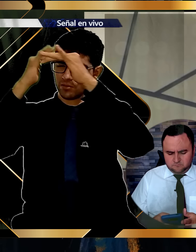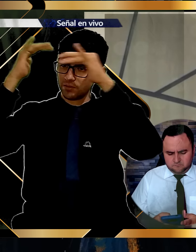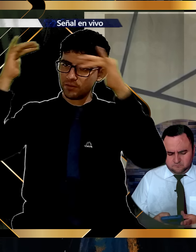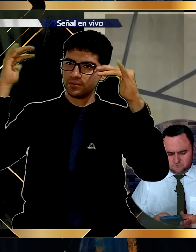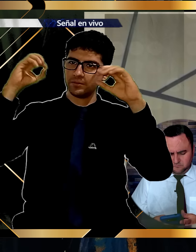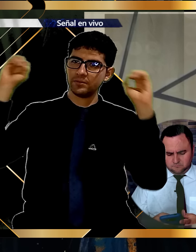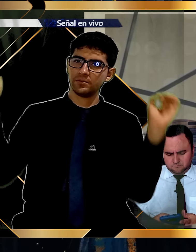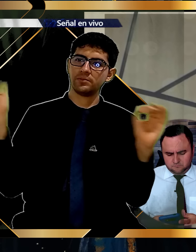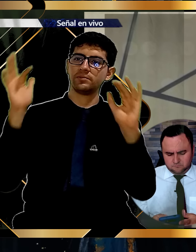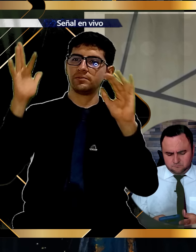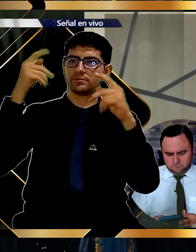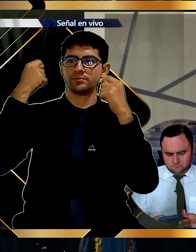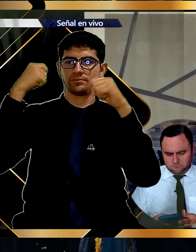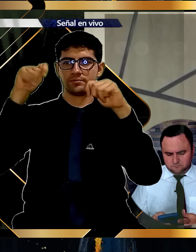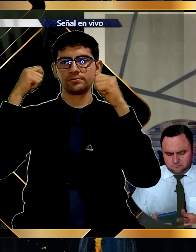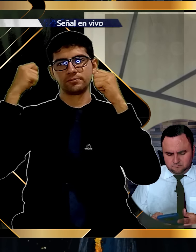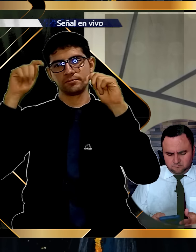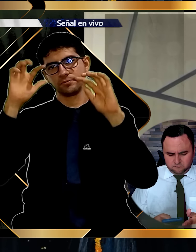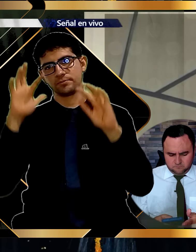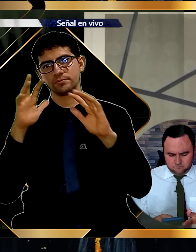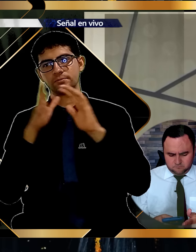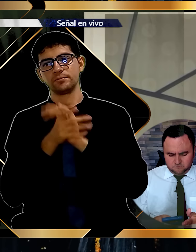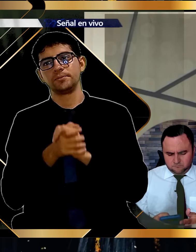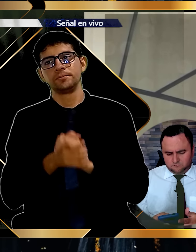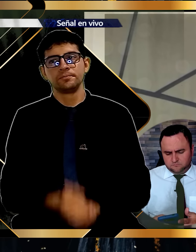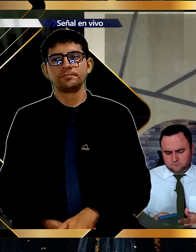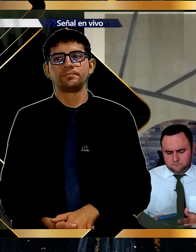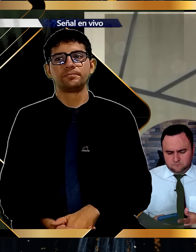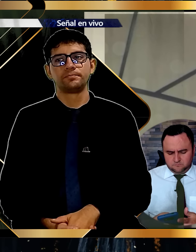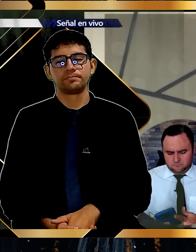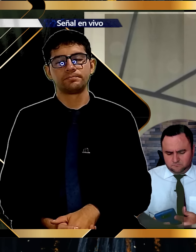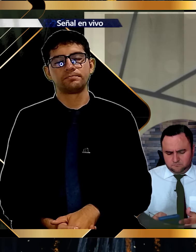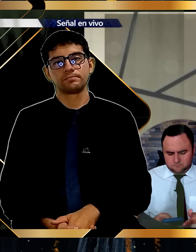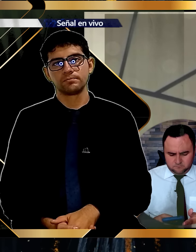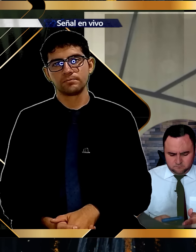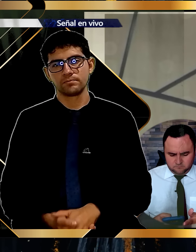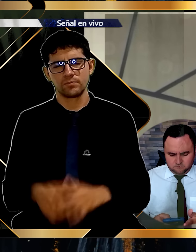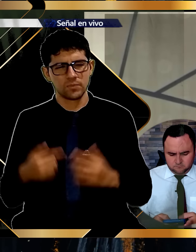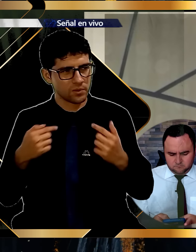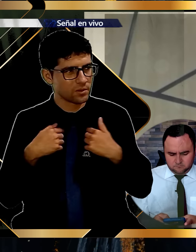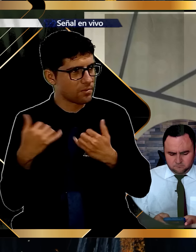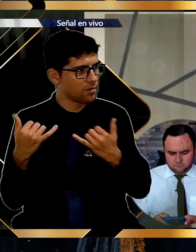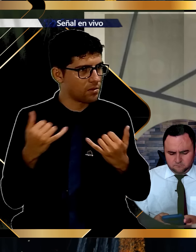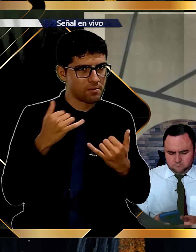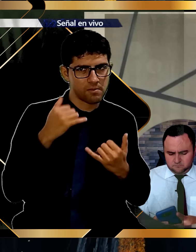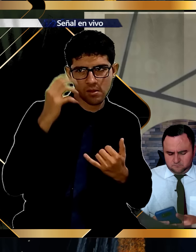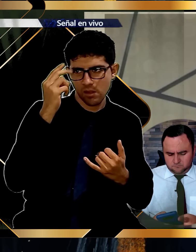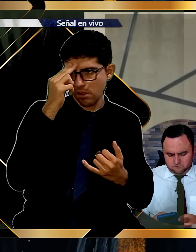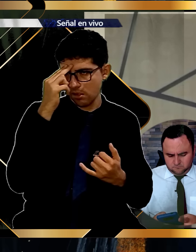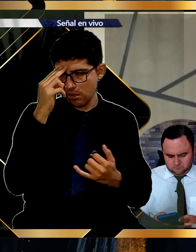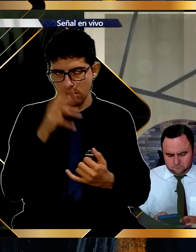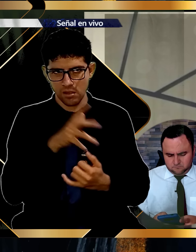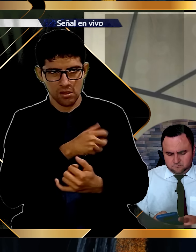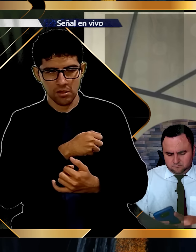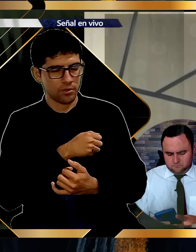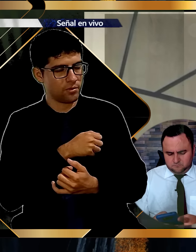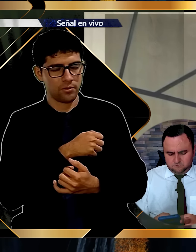No nos ha puesto Dios para ira, sino para alcanzar salvación. Eso es lo que dice la palabra de